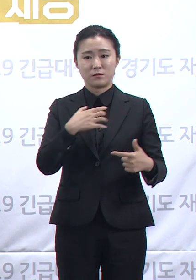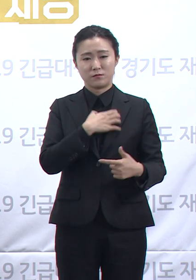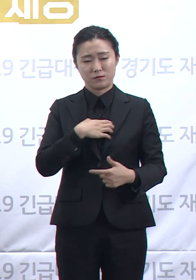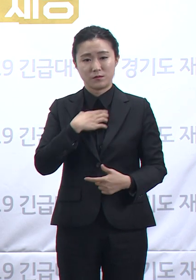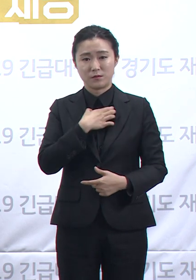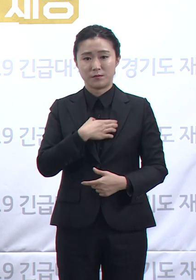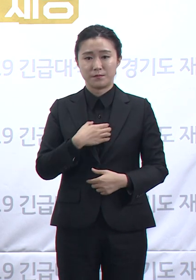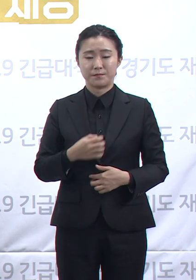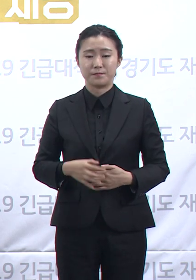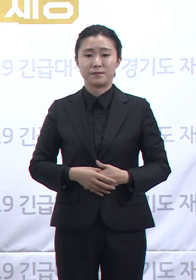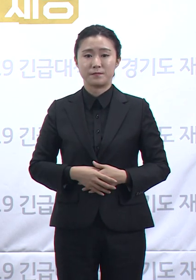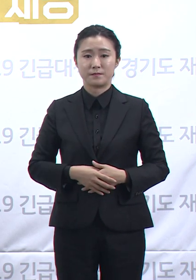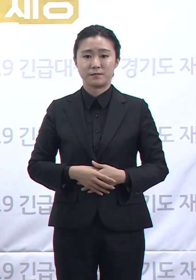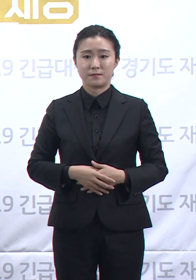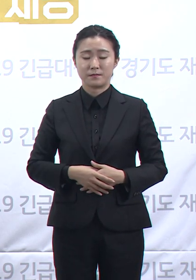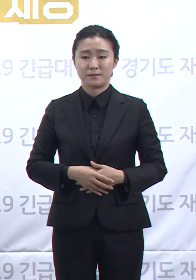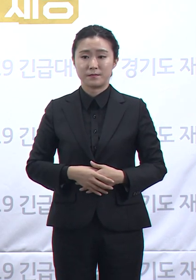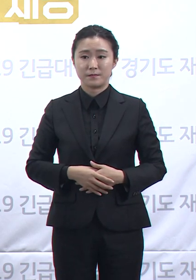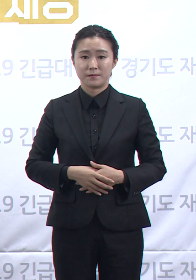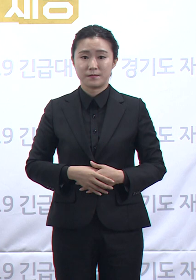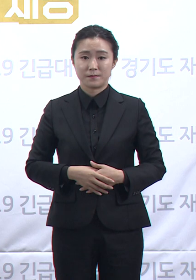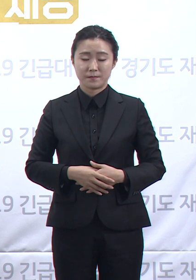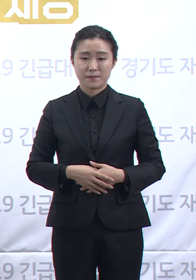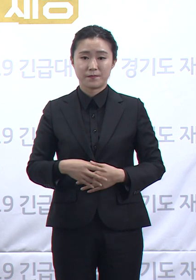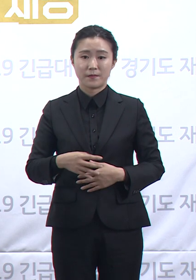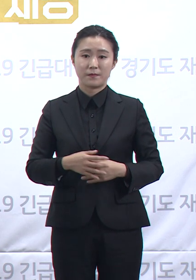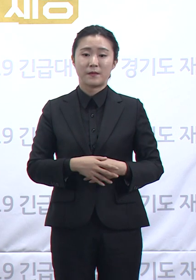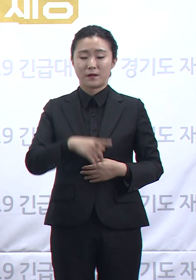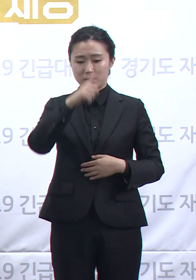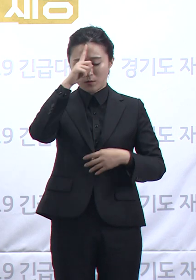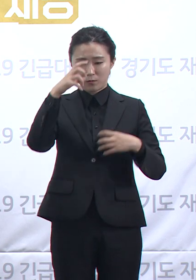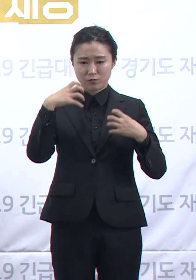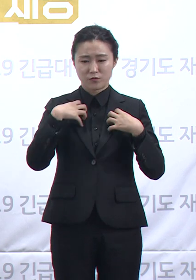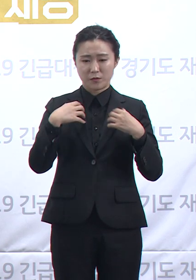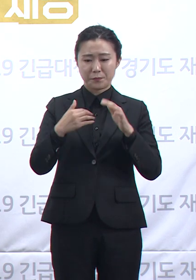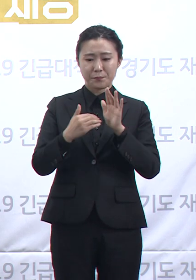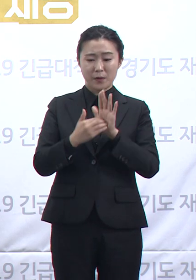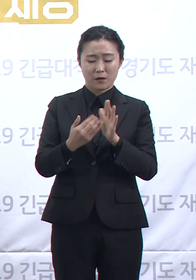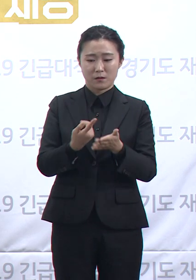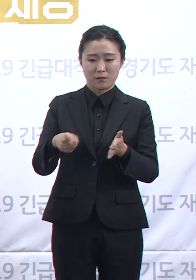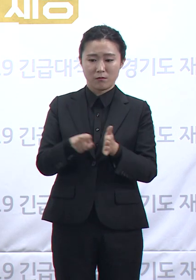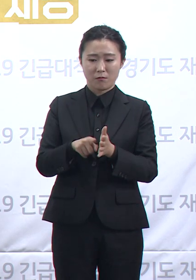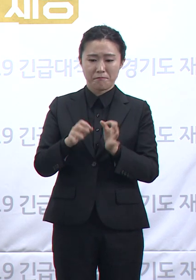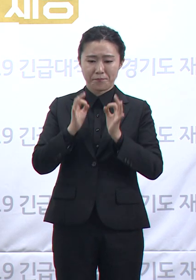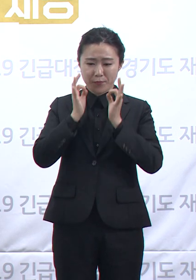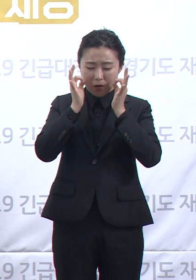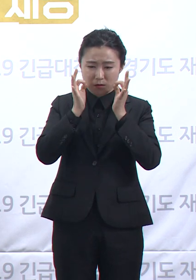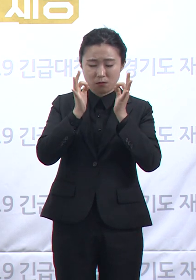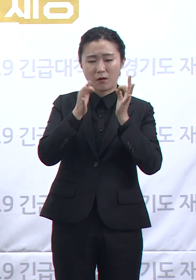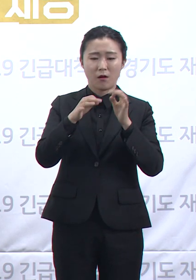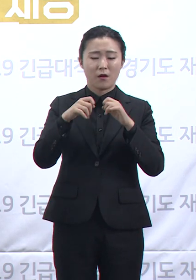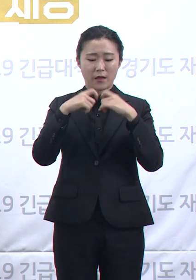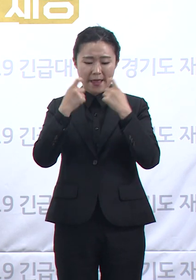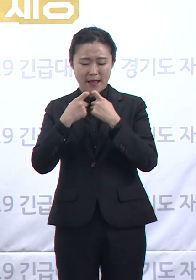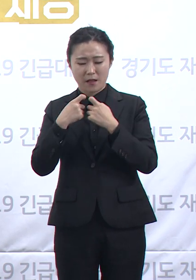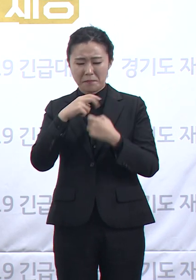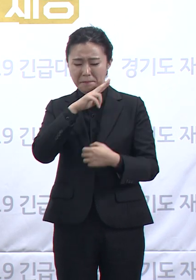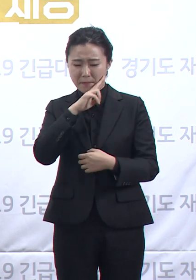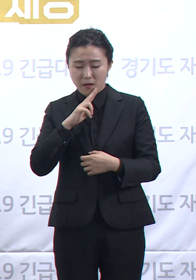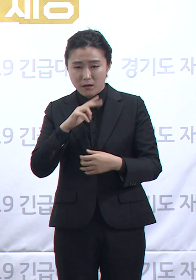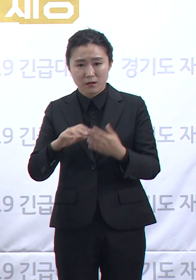경과가 우리 방역 당국의 계획과 다르게 진행되는 것입니다. 코로나19는 쉽게 종식되지